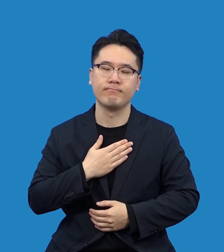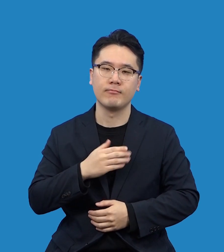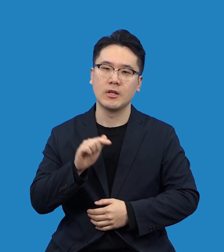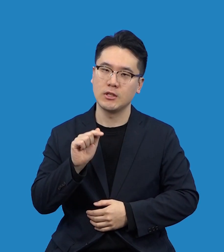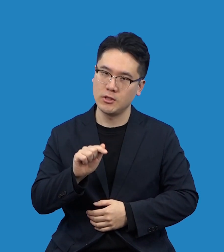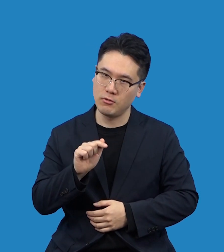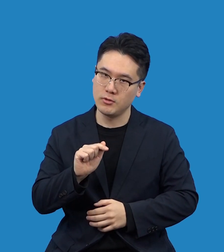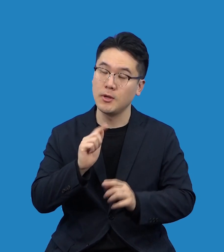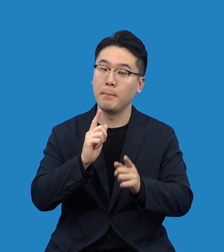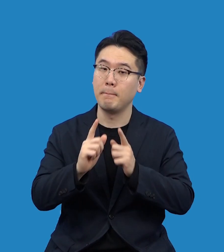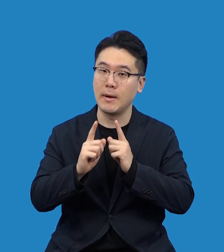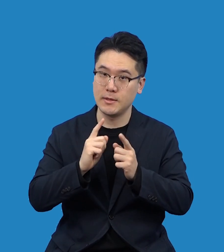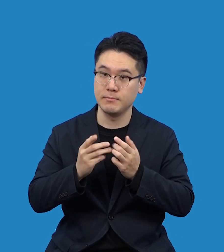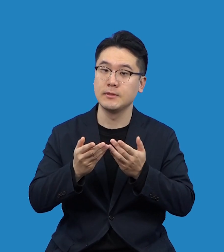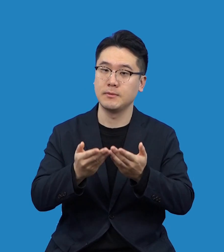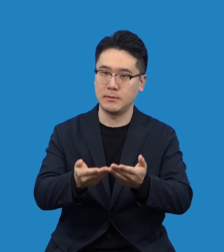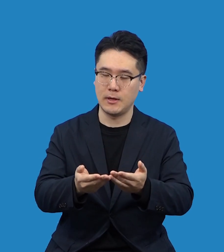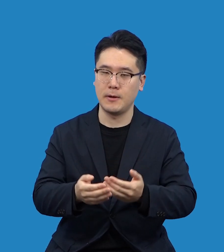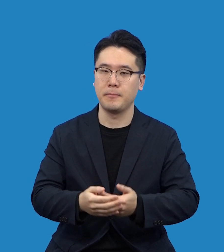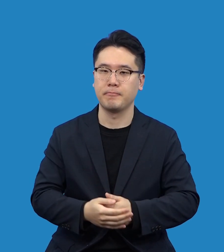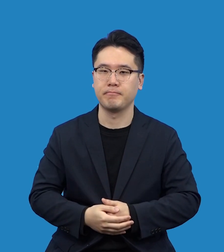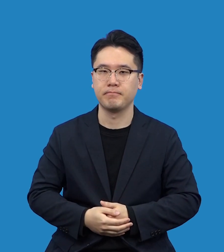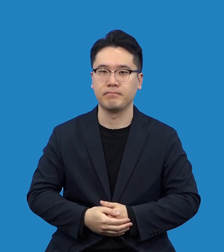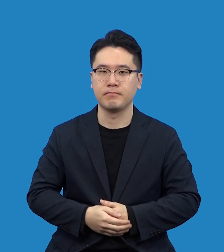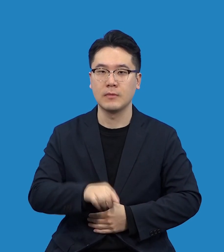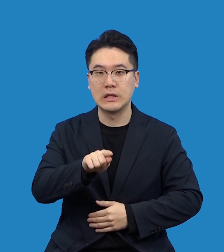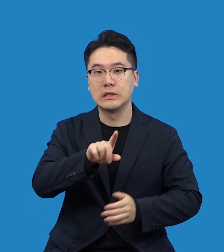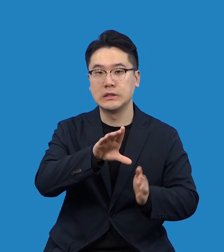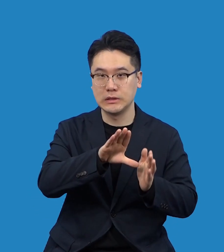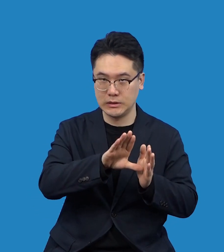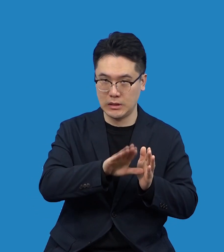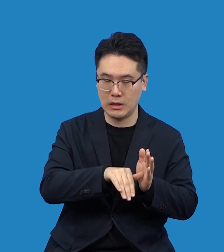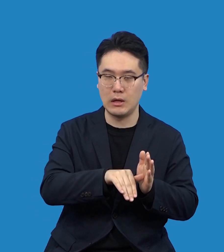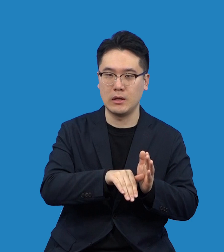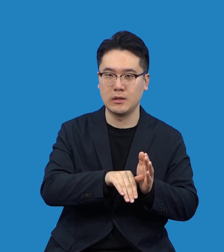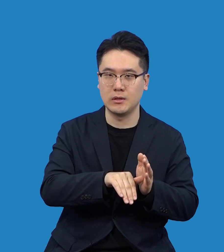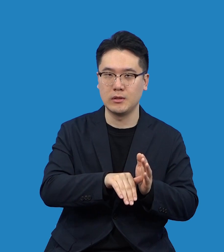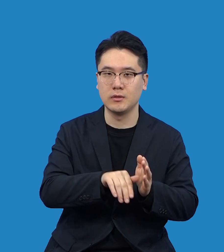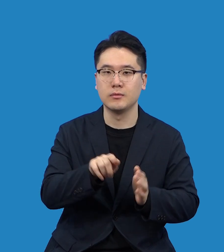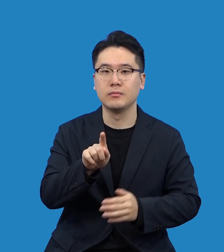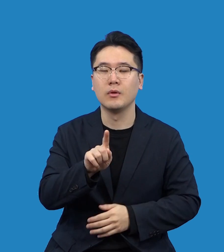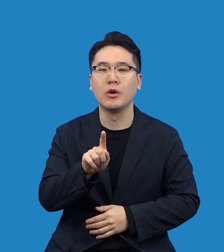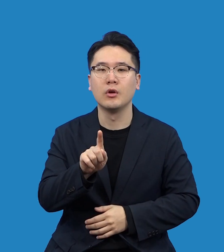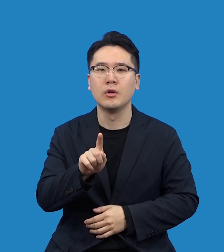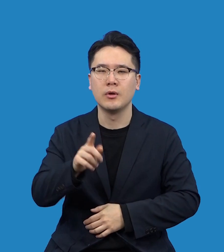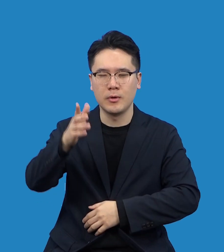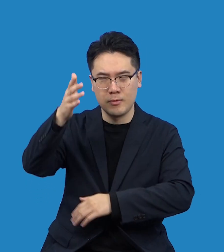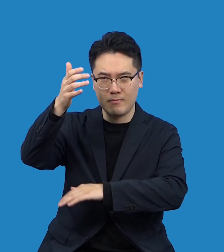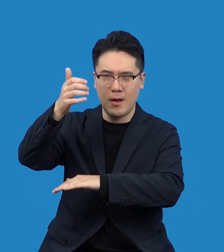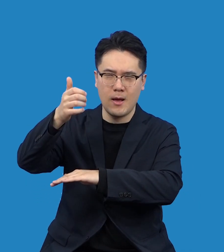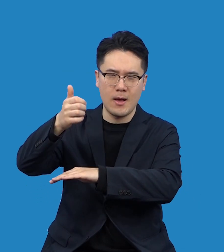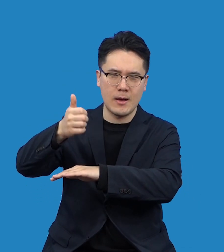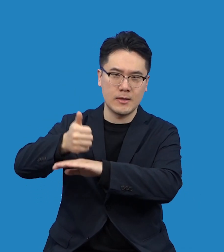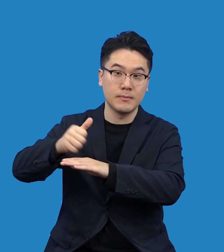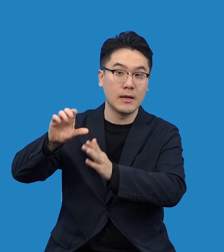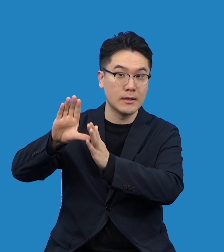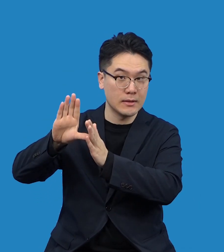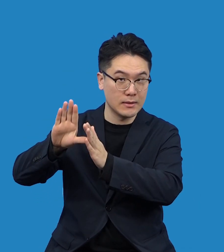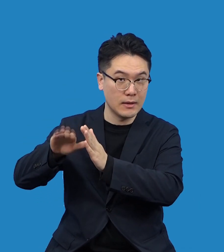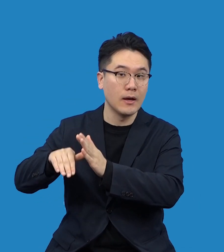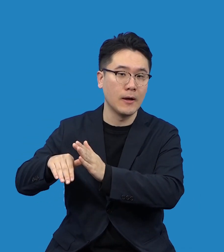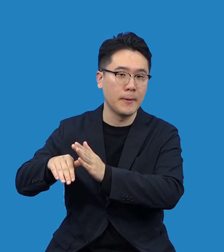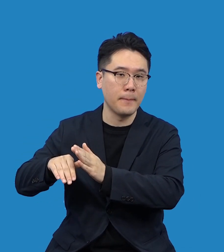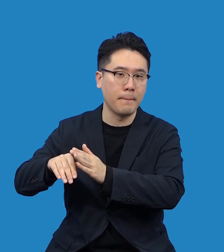말씀드립니다. 그 때가, 여기 그 때는 호카이로스, 종말적인 그 때가